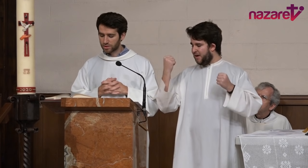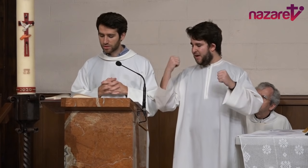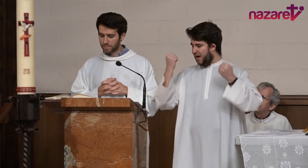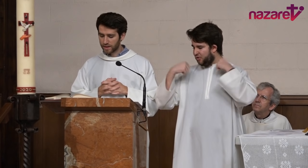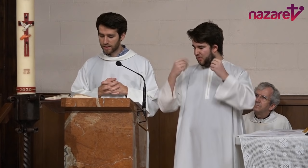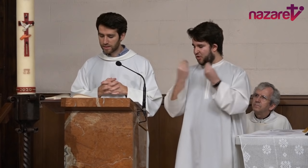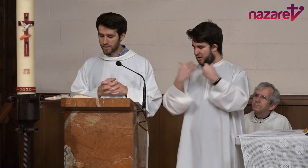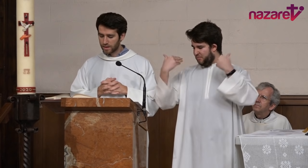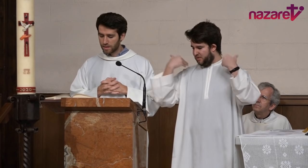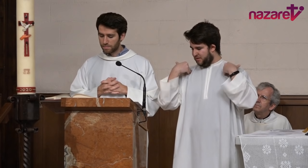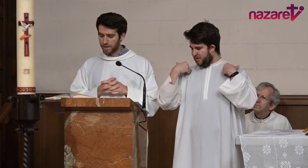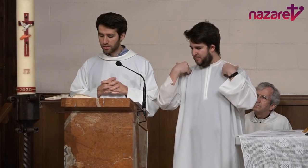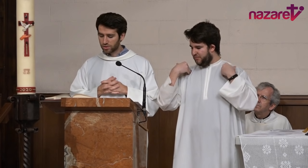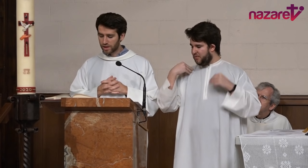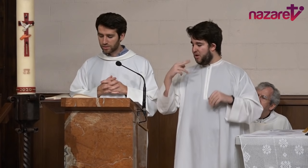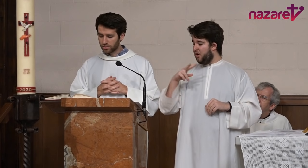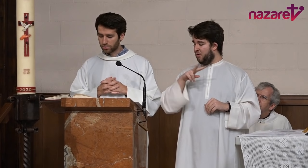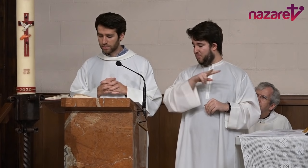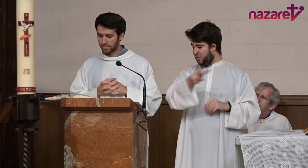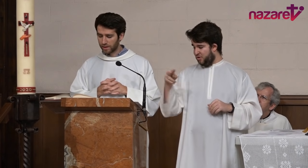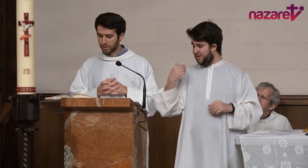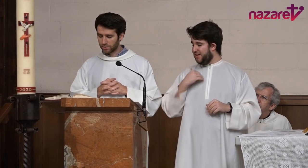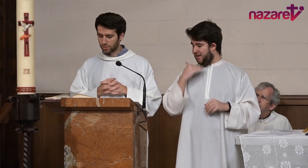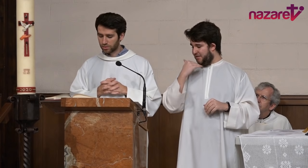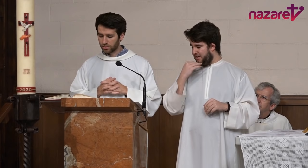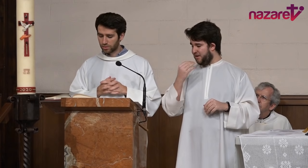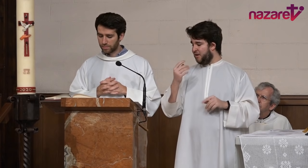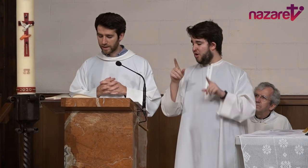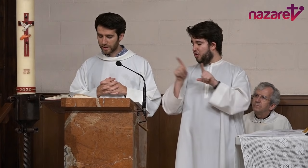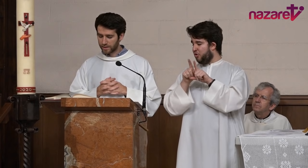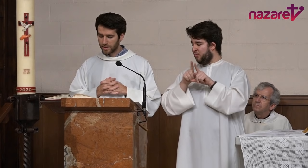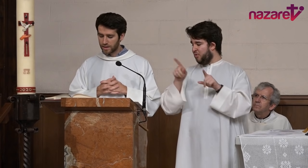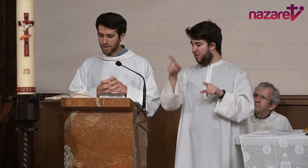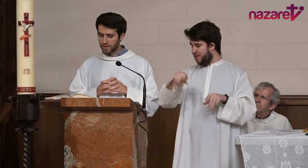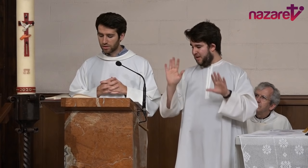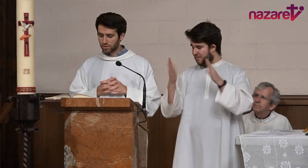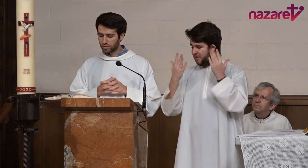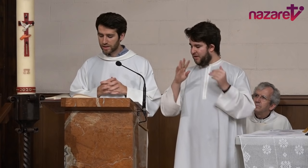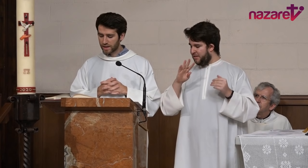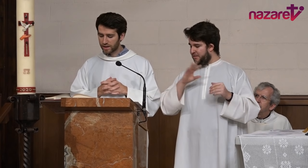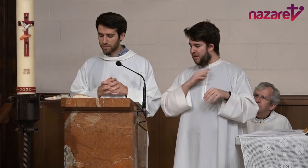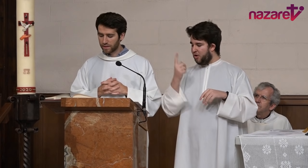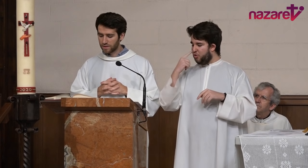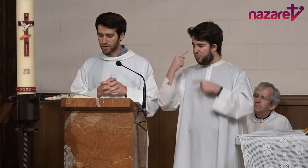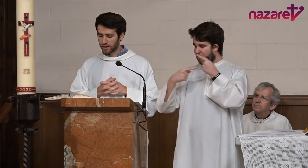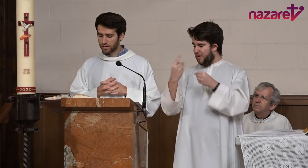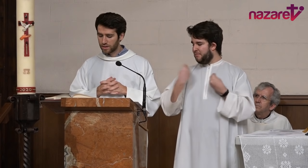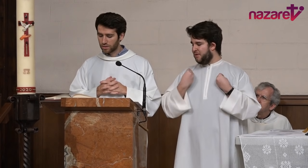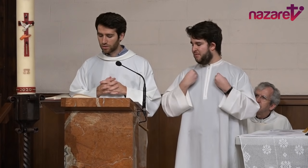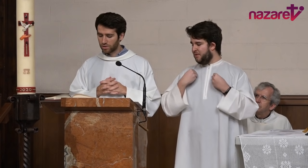vuestros padres, pero no con algo corruptible, con oro o plata, sino con una sangre preciosa, como